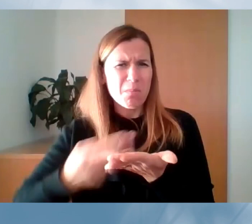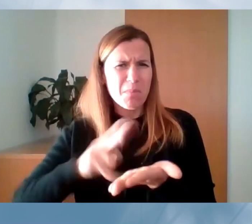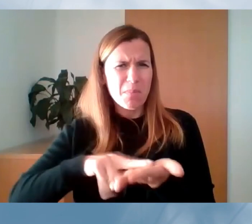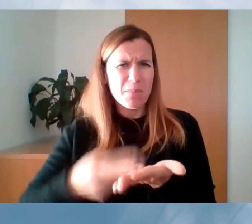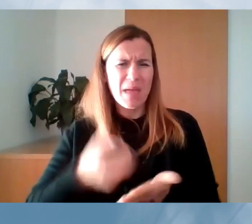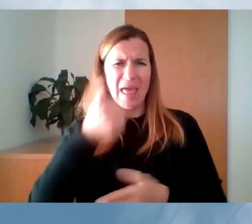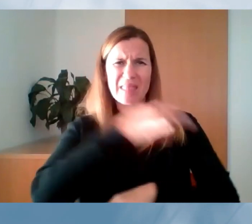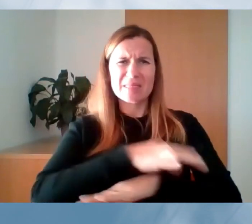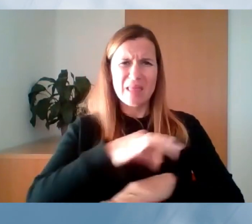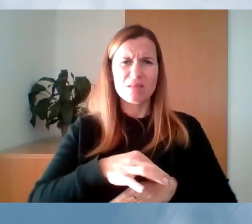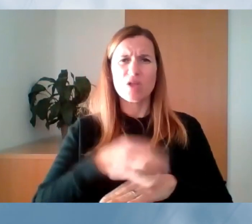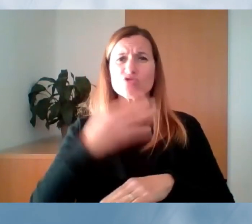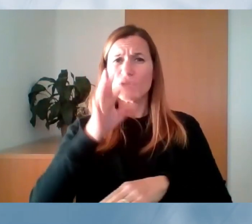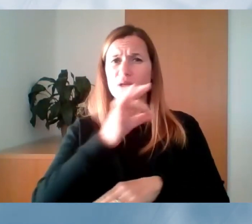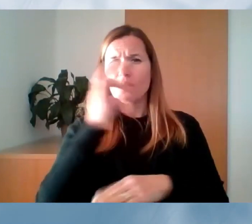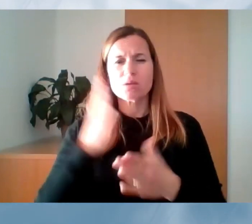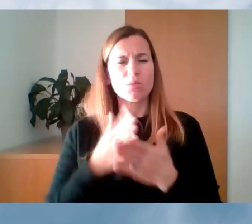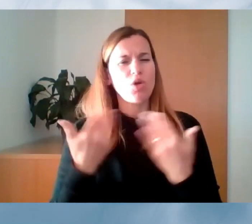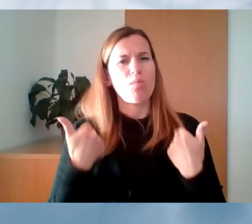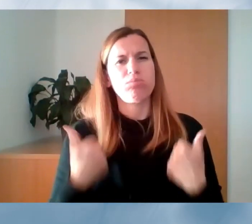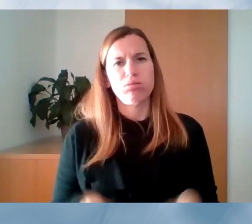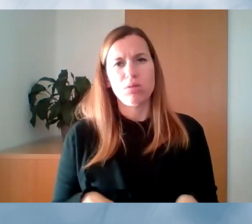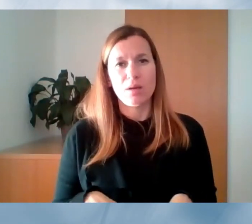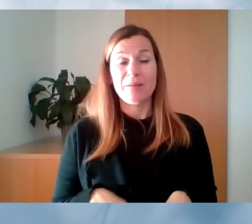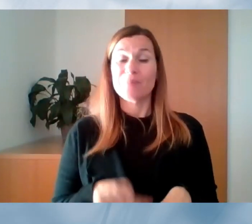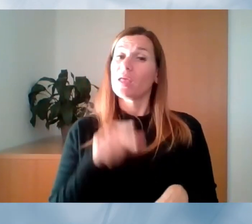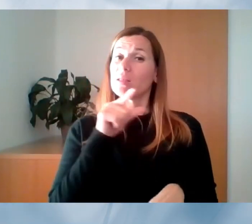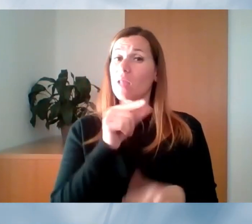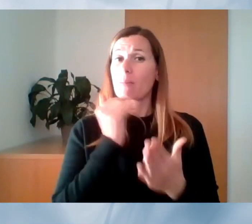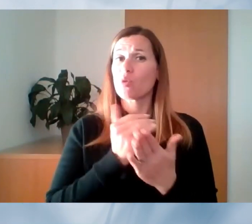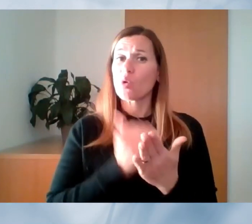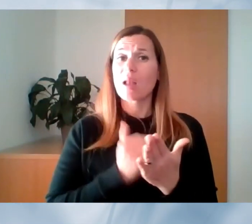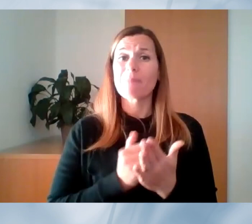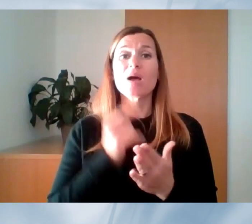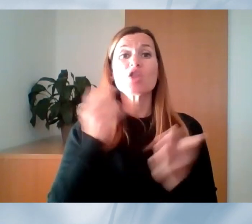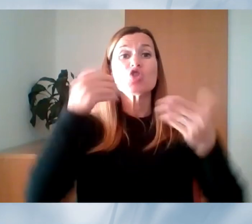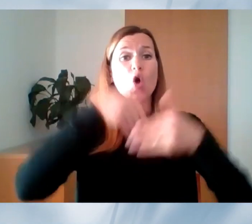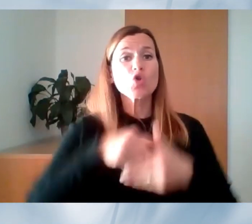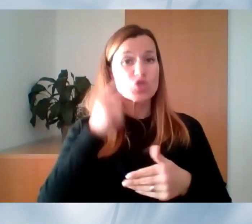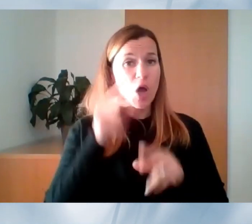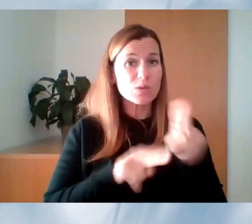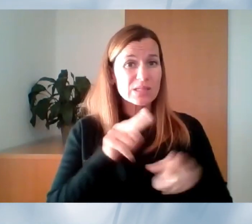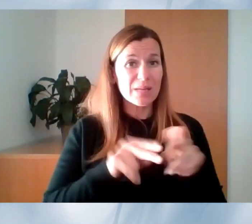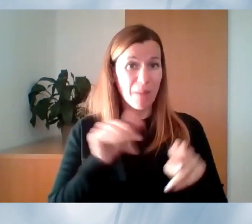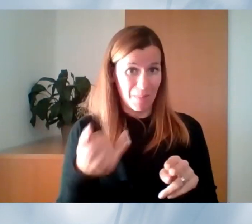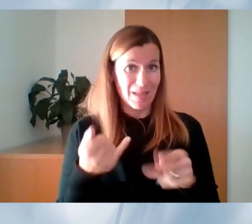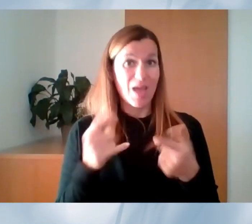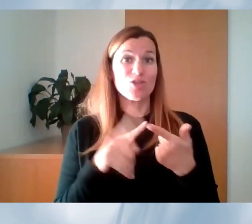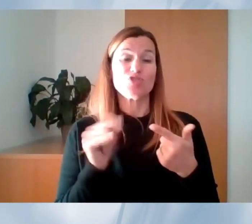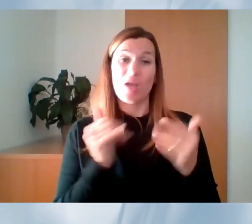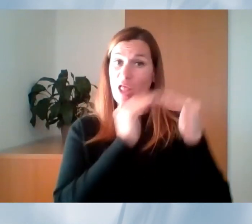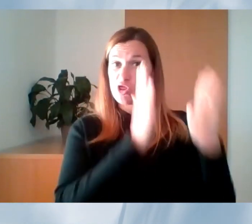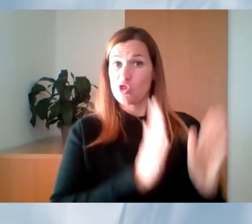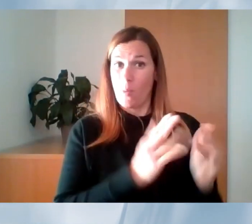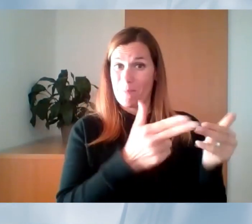In 1 teden, 14 dni pa je v vse moči. Ta program, nočna oskrba pa je, če je